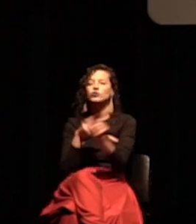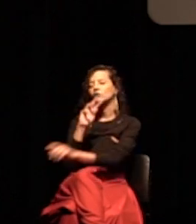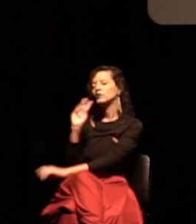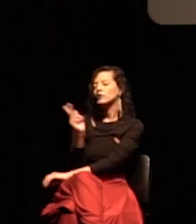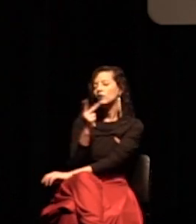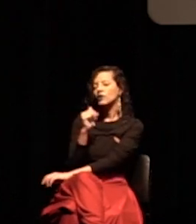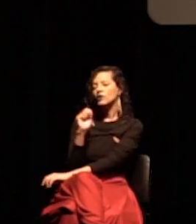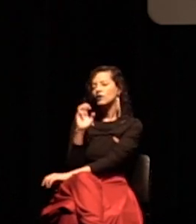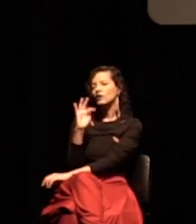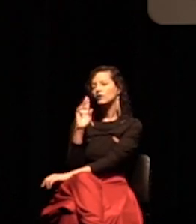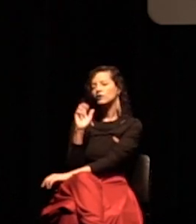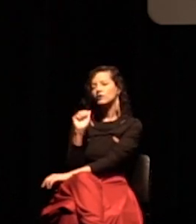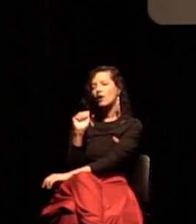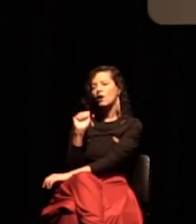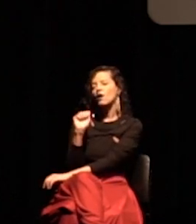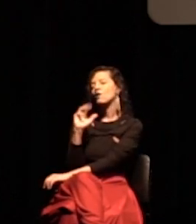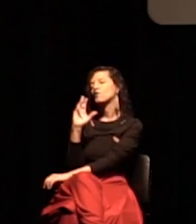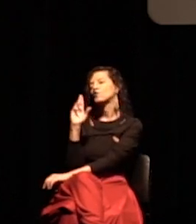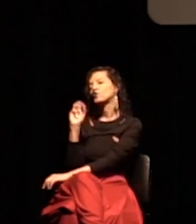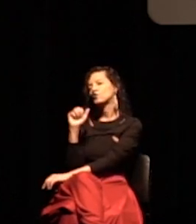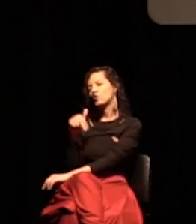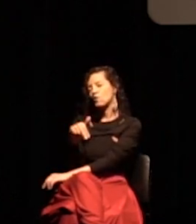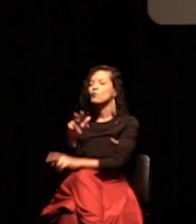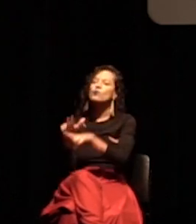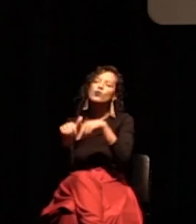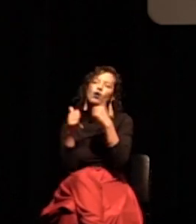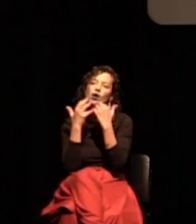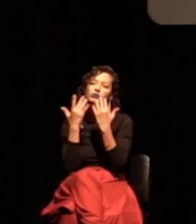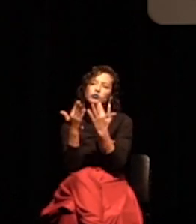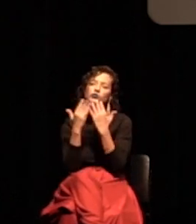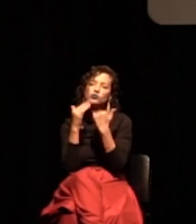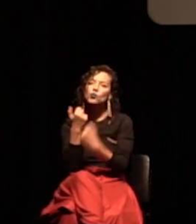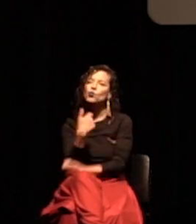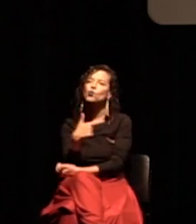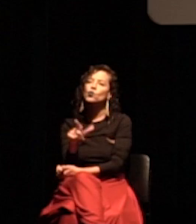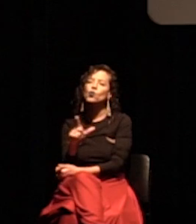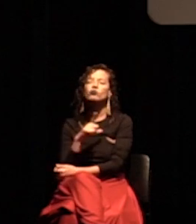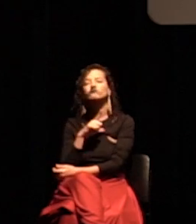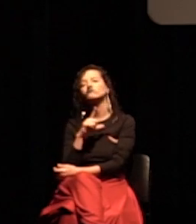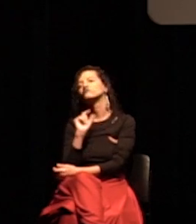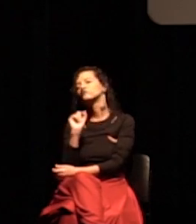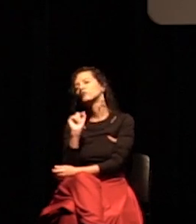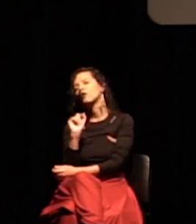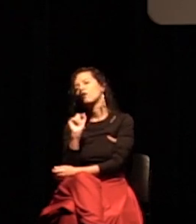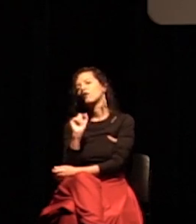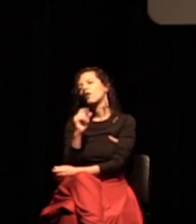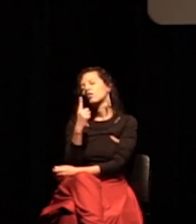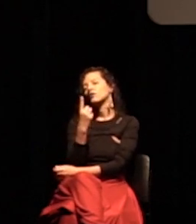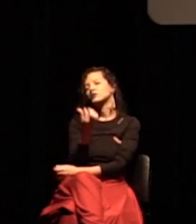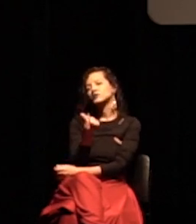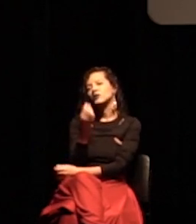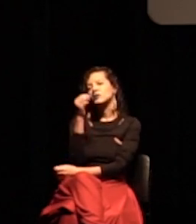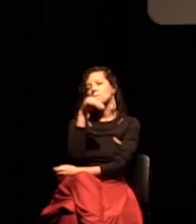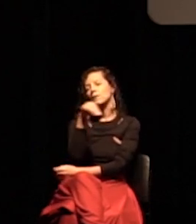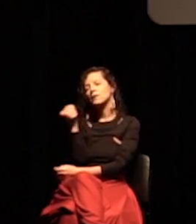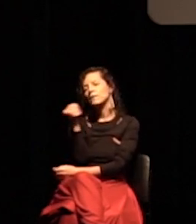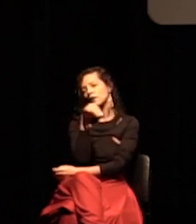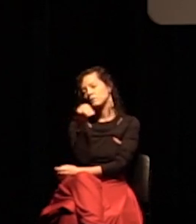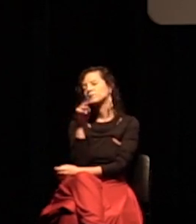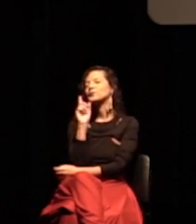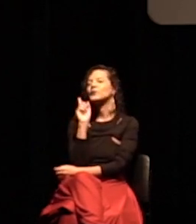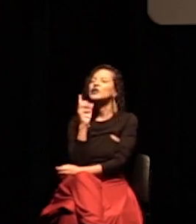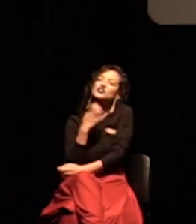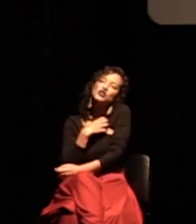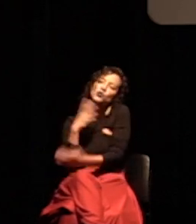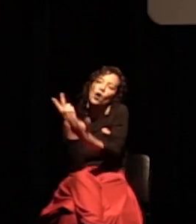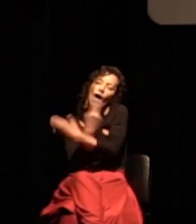das tonalidades que eu queria. E o outro foi desobedecendo tudo e colocando 16 milímetros da maneira errada